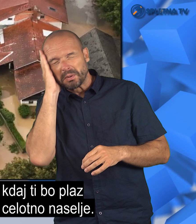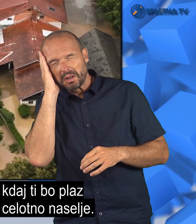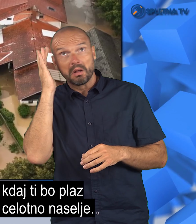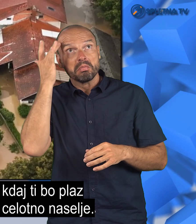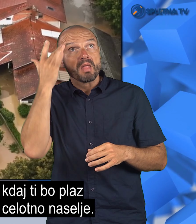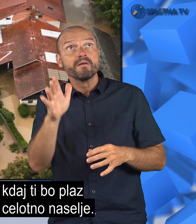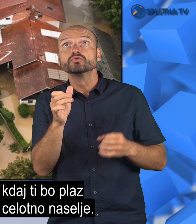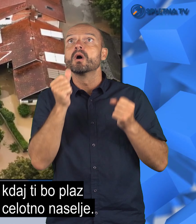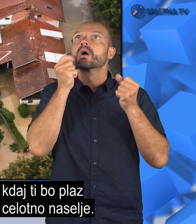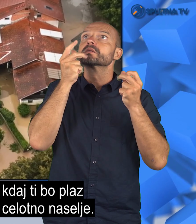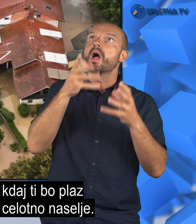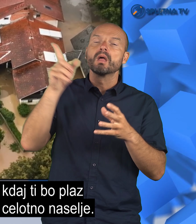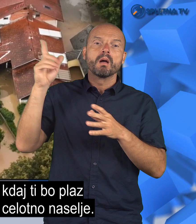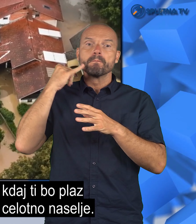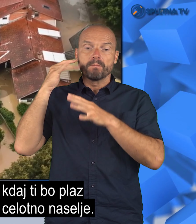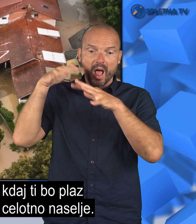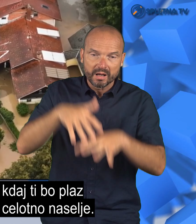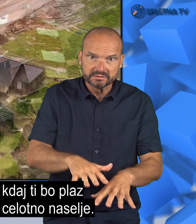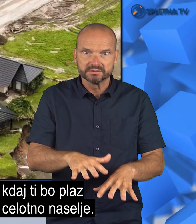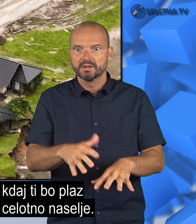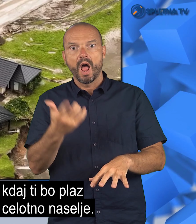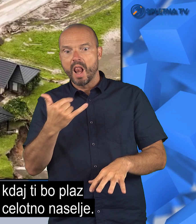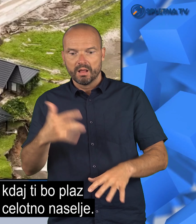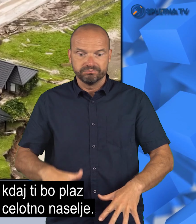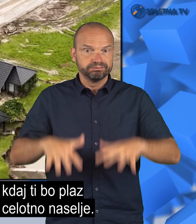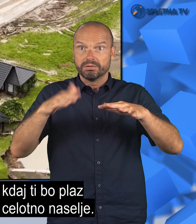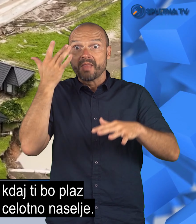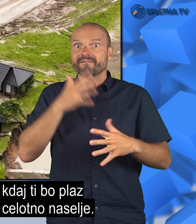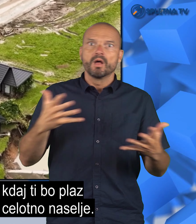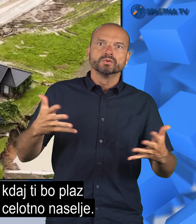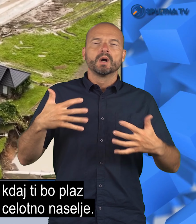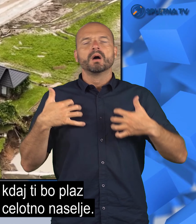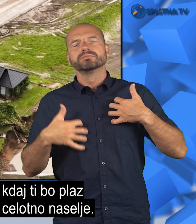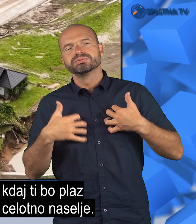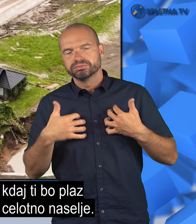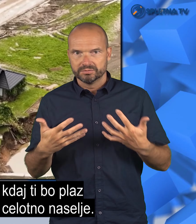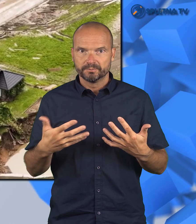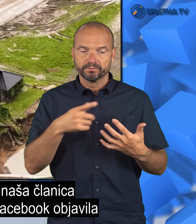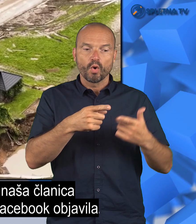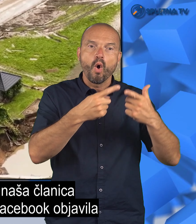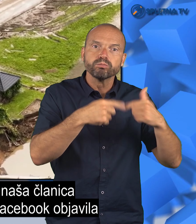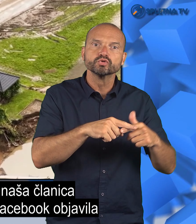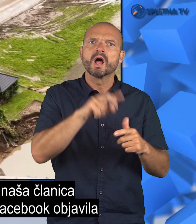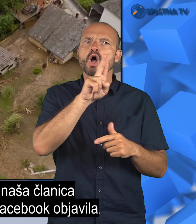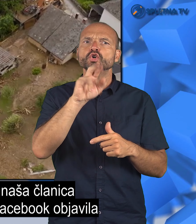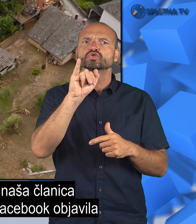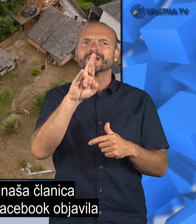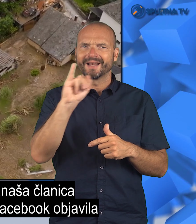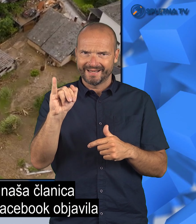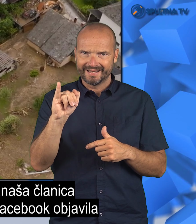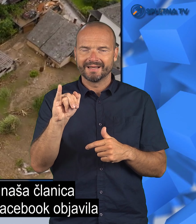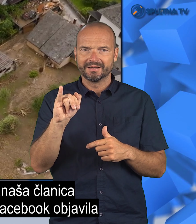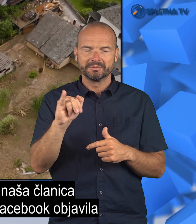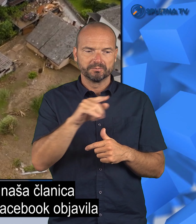ko ti nikoli ne veš, kdaj se ti bo plaz odnesel hišo ali pa celotno naselje. Iz občine Žiri nam